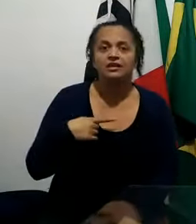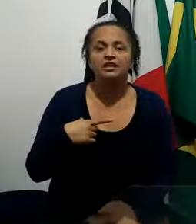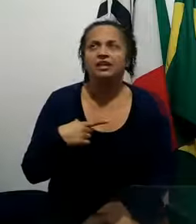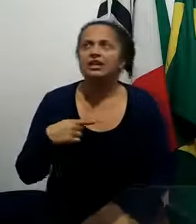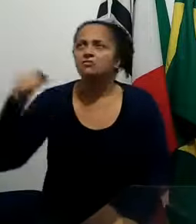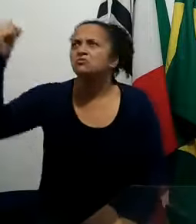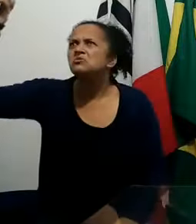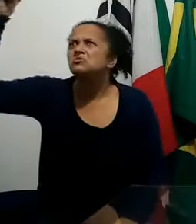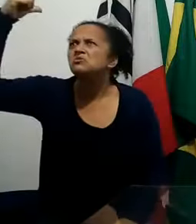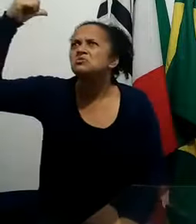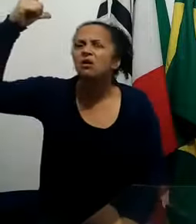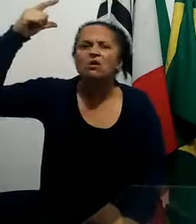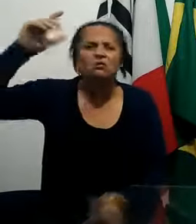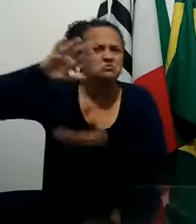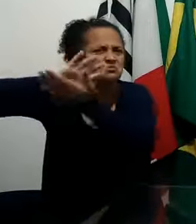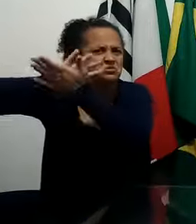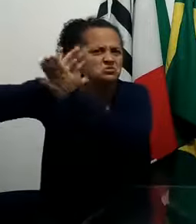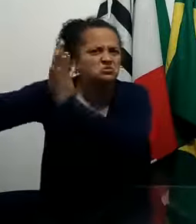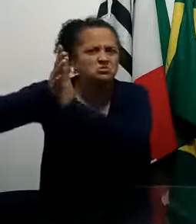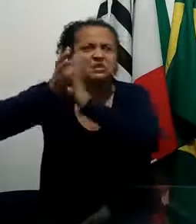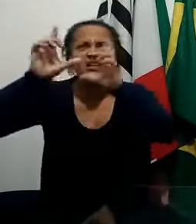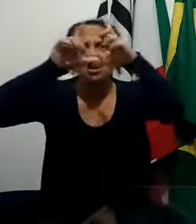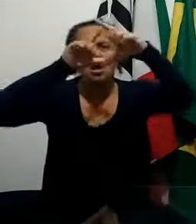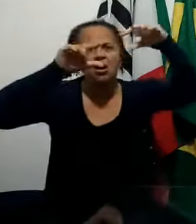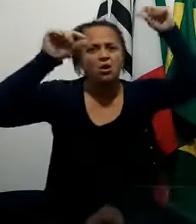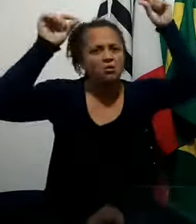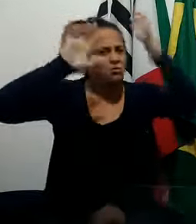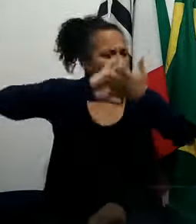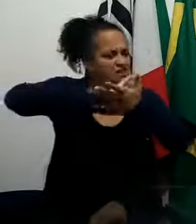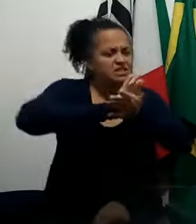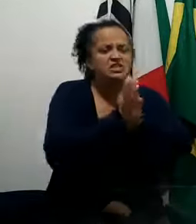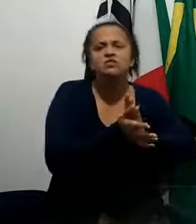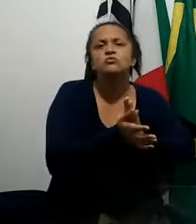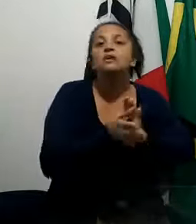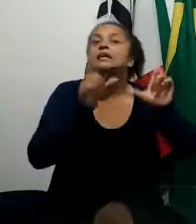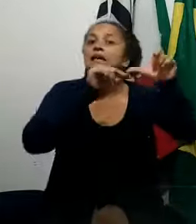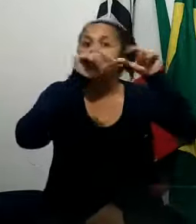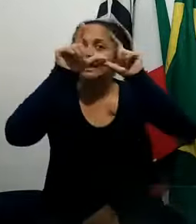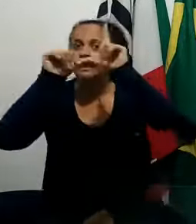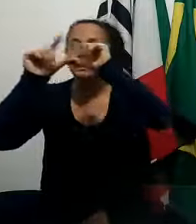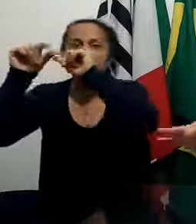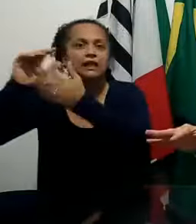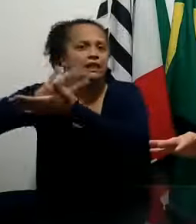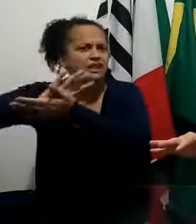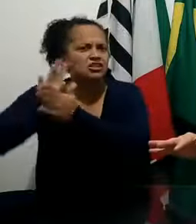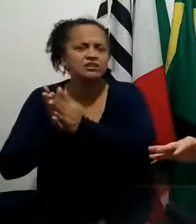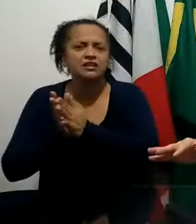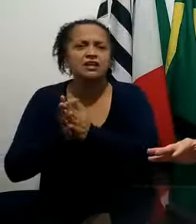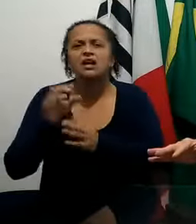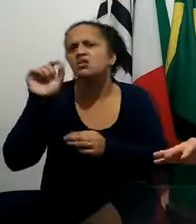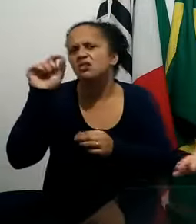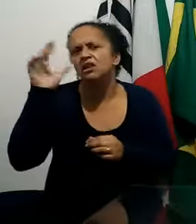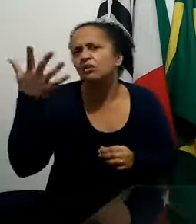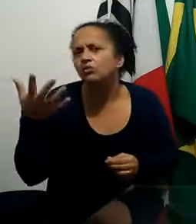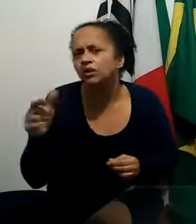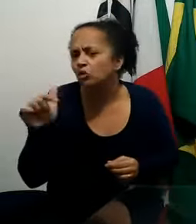sol, a 1/3 da lua e das estrelas. E se escureceu a terra.